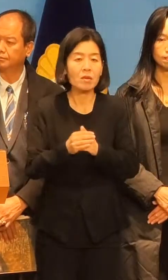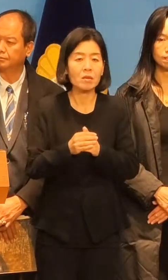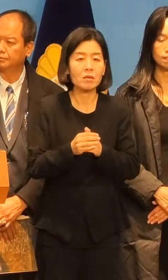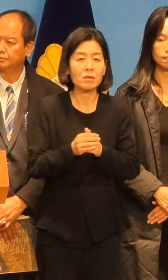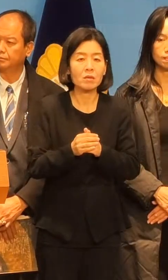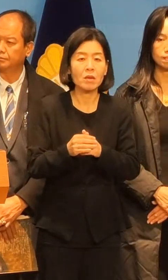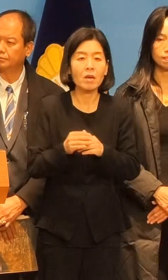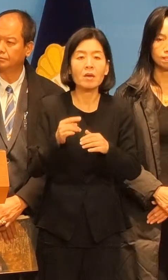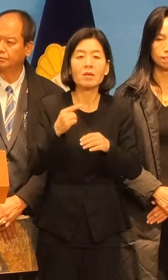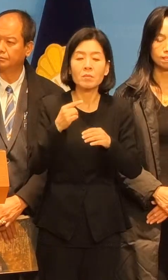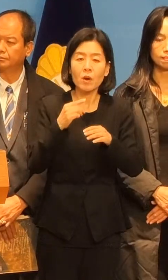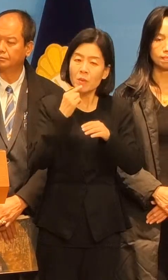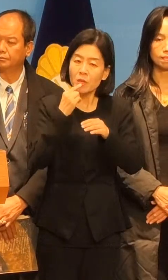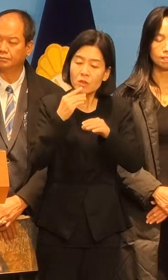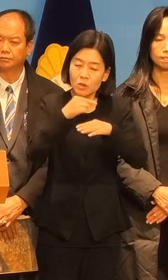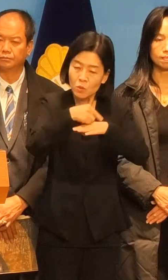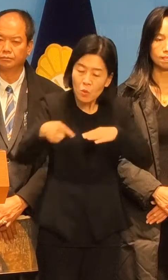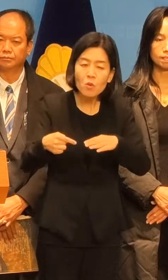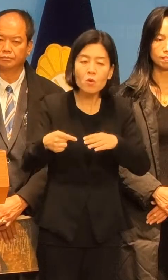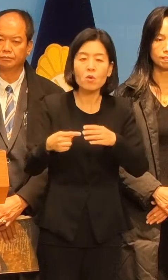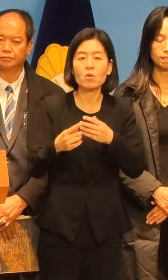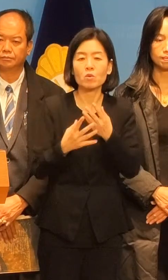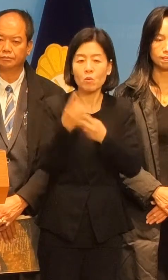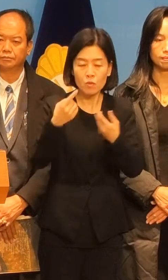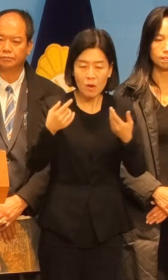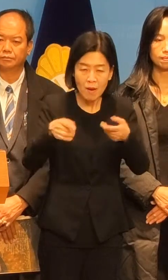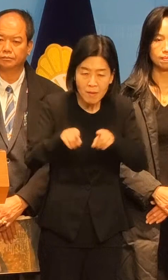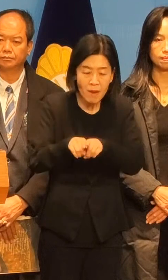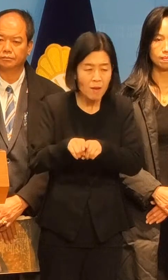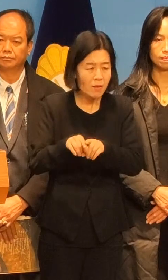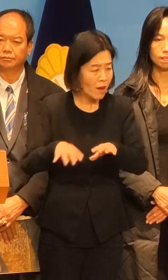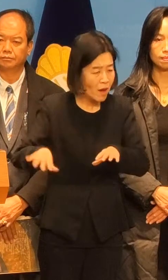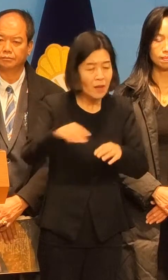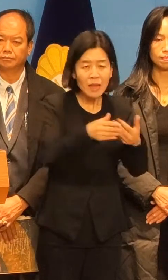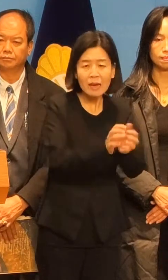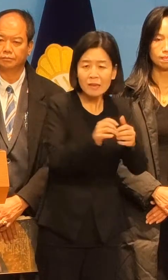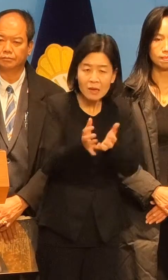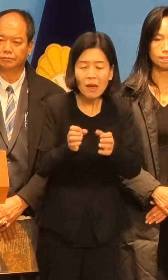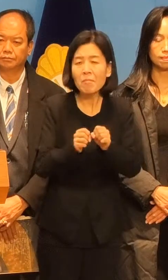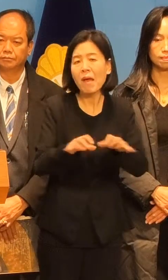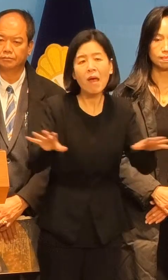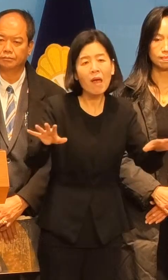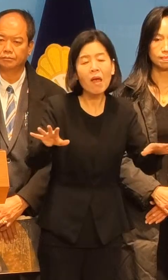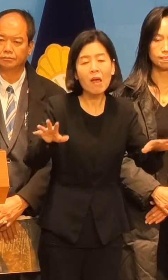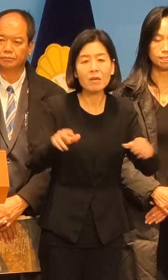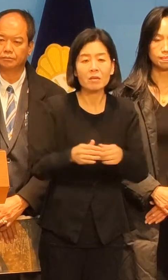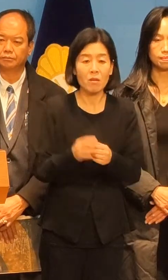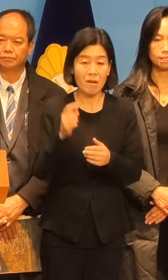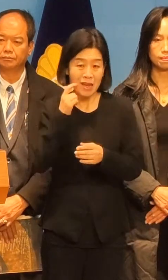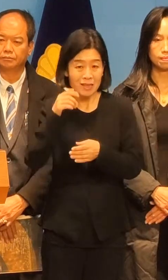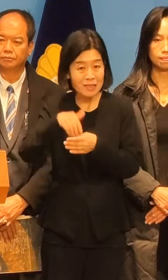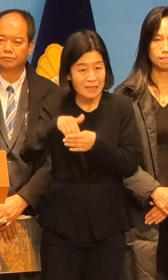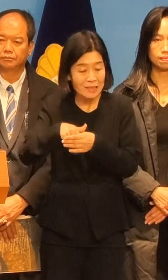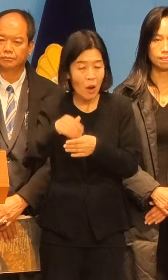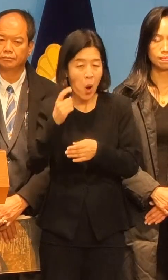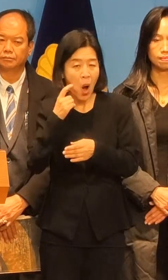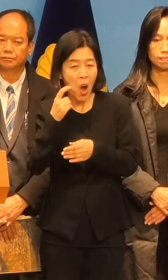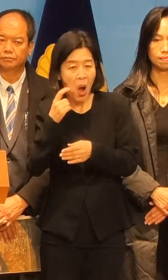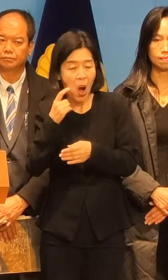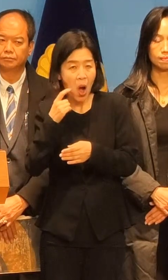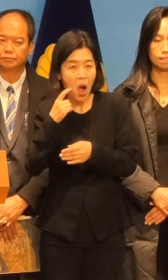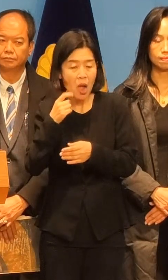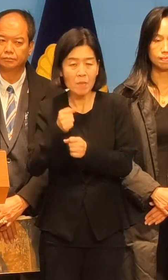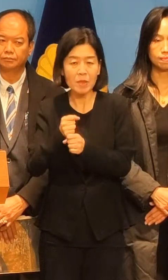당 포함해서 정당들은 해산되었습니다. 미얀마 군부는 가짜 선거, 허위 선거를 하기